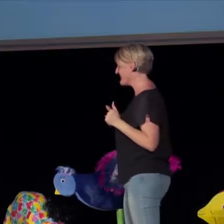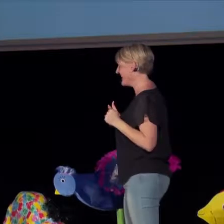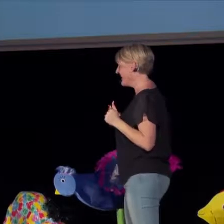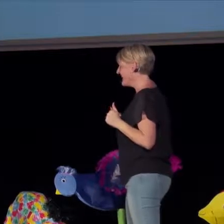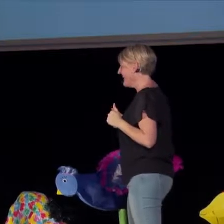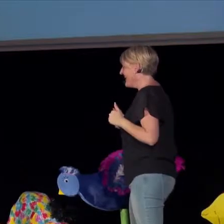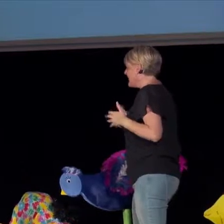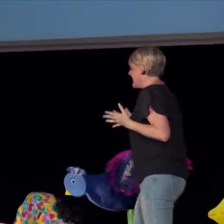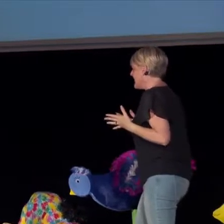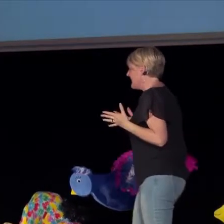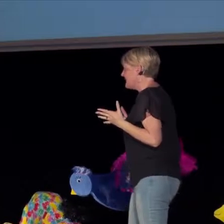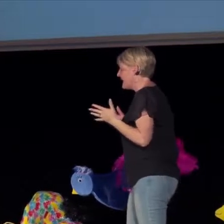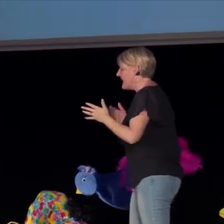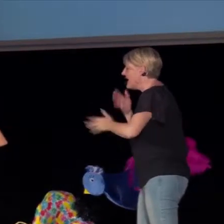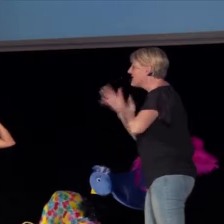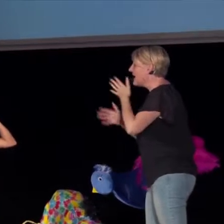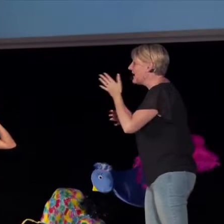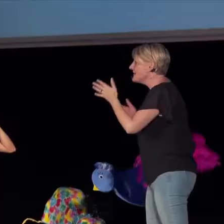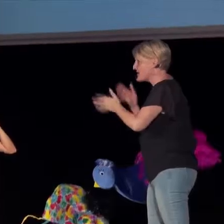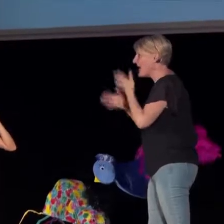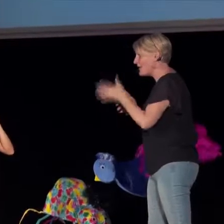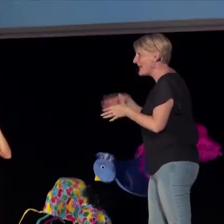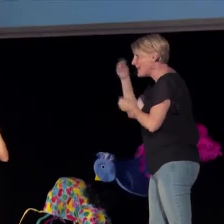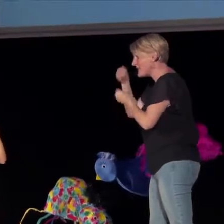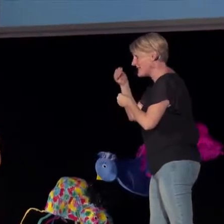ça! Et elle t'a déjà appris quelques signes?